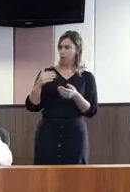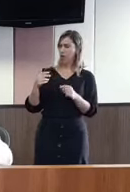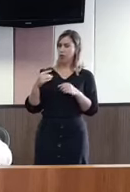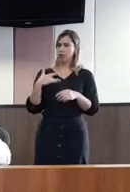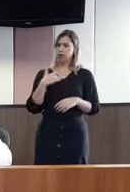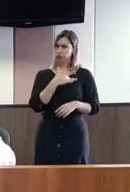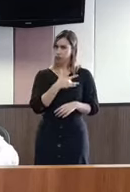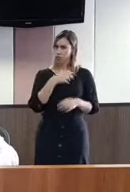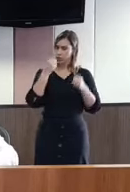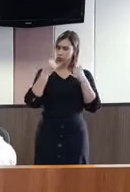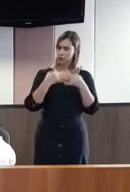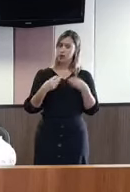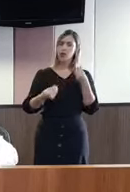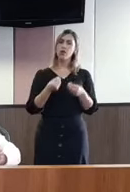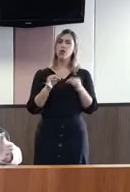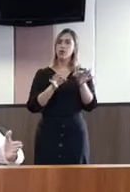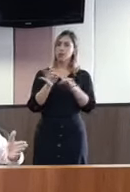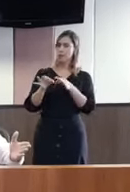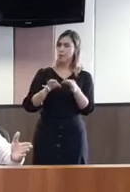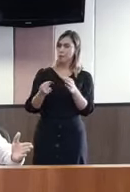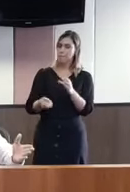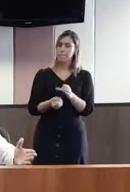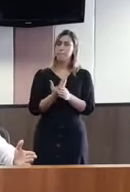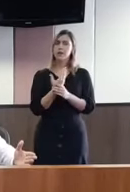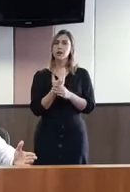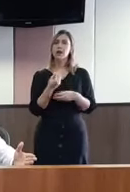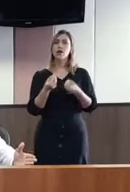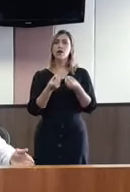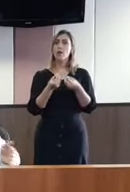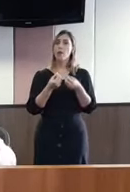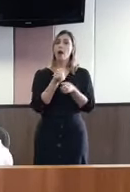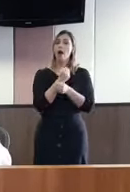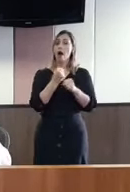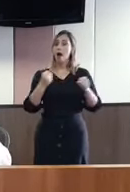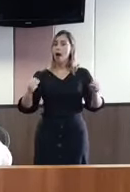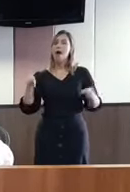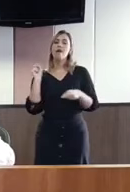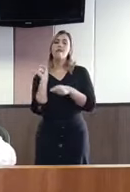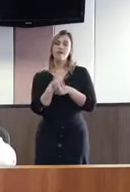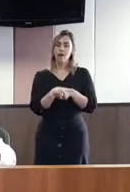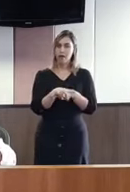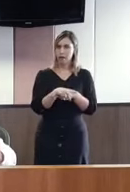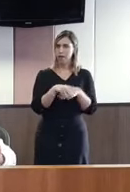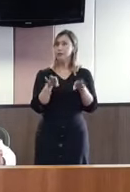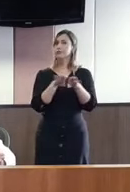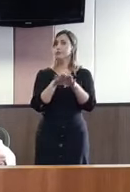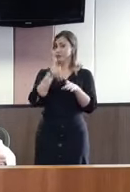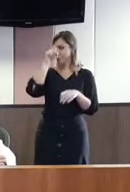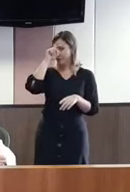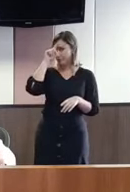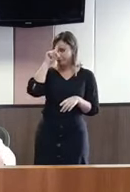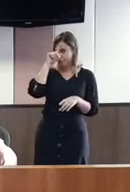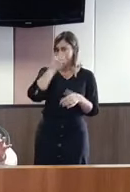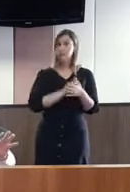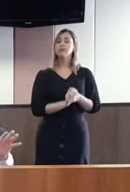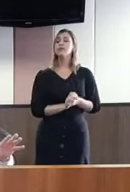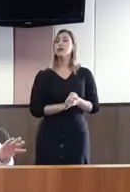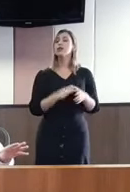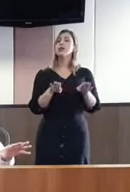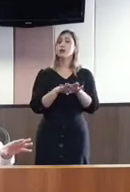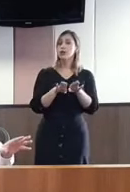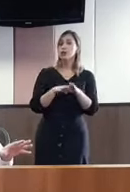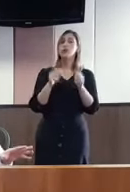de um plano de criar novas áreas para atender, criar mais leitos específicos para atender e